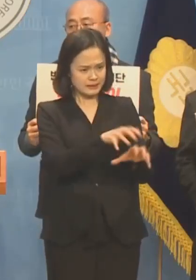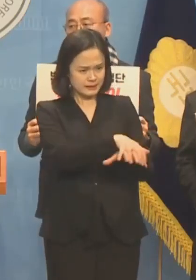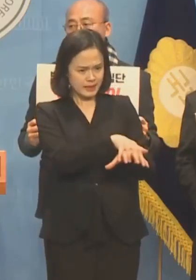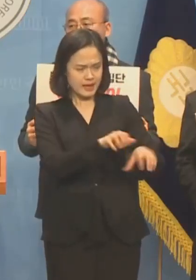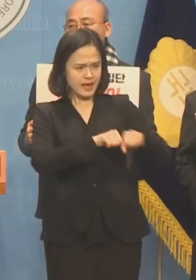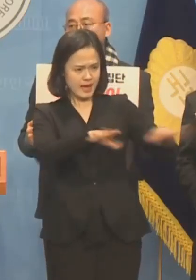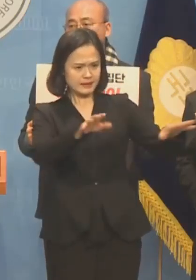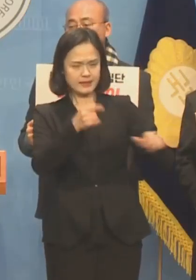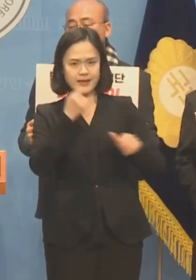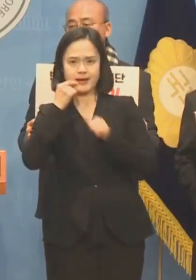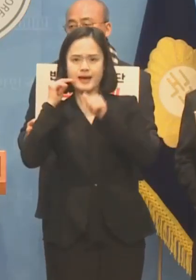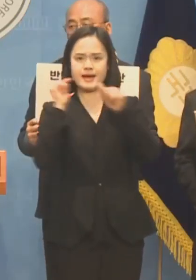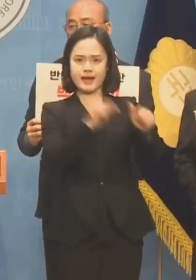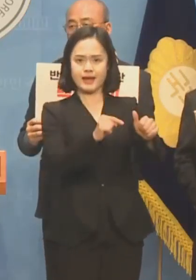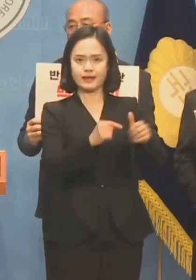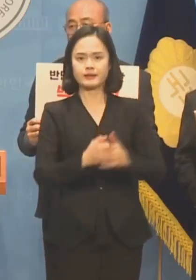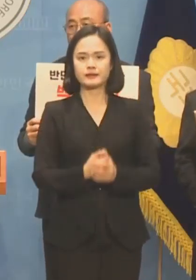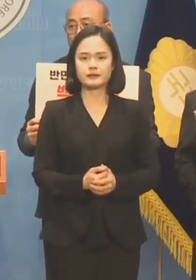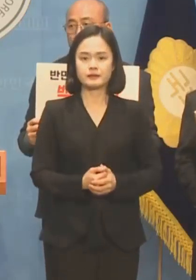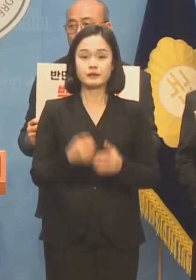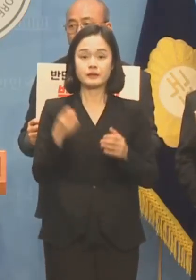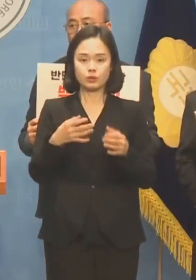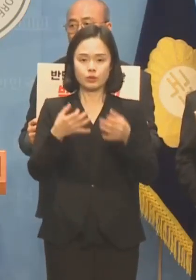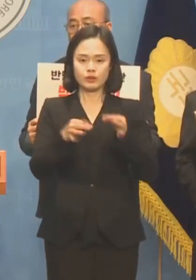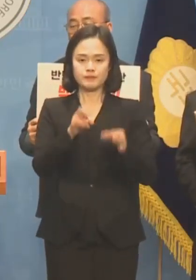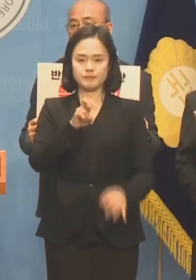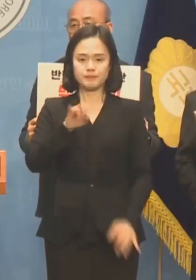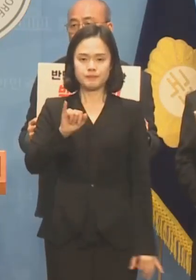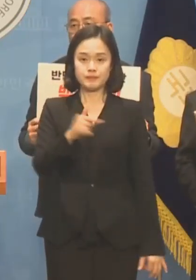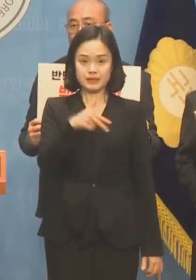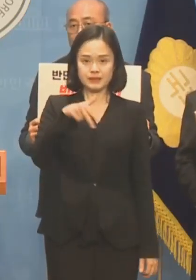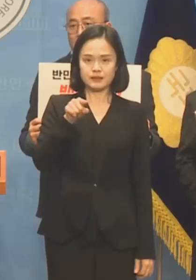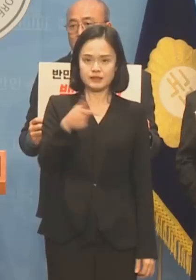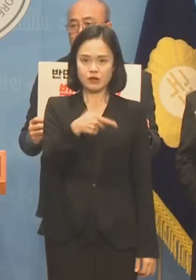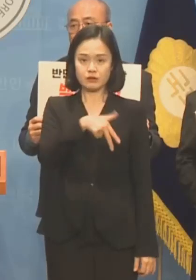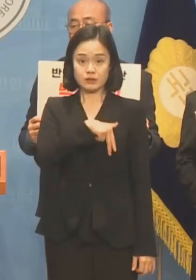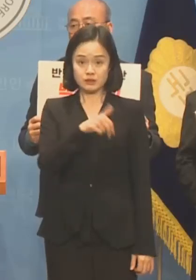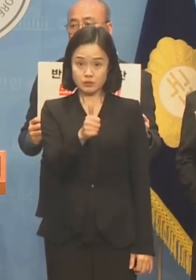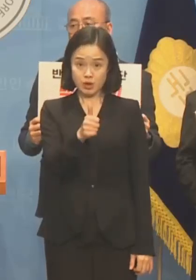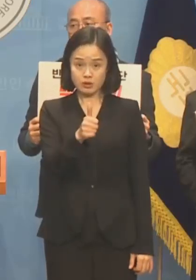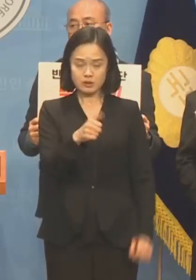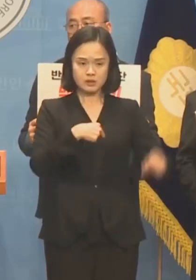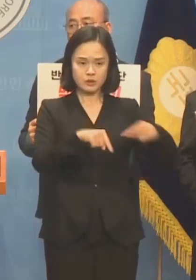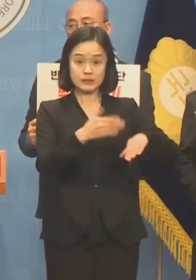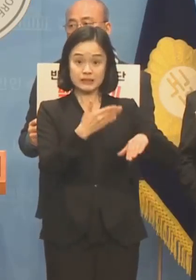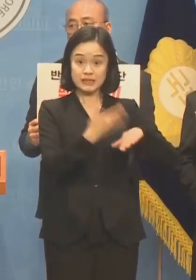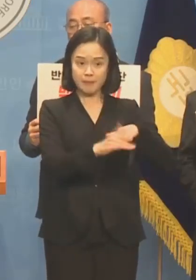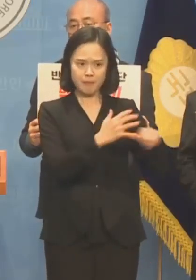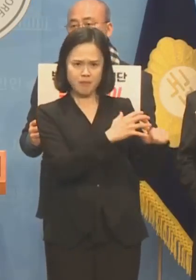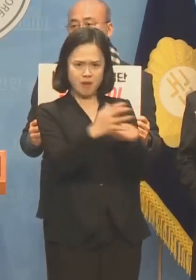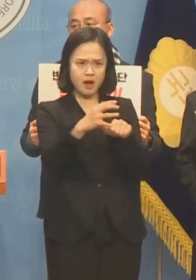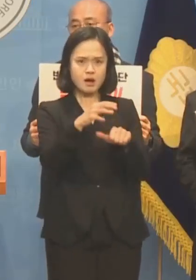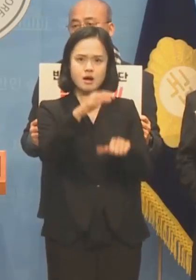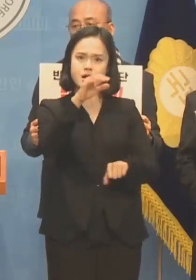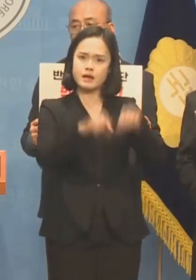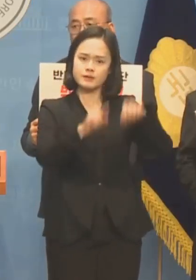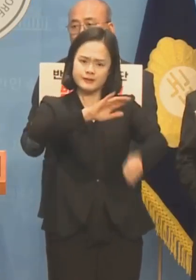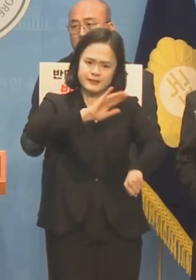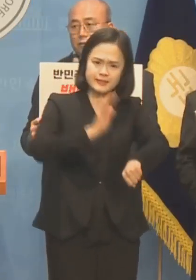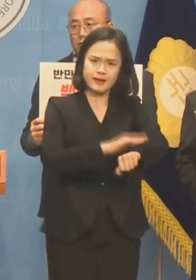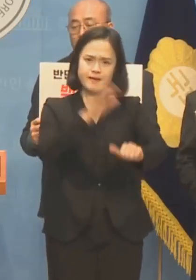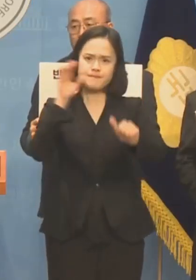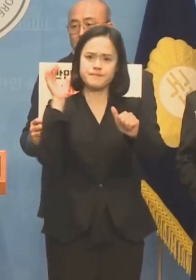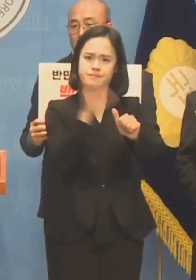또한 김민전 의원의 정치깡패 동원 시도를 강력히 규탄하는 바이며 김민전